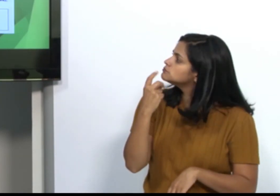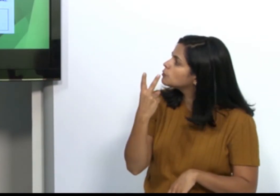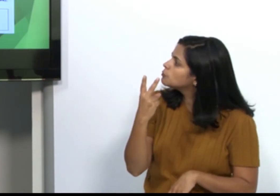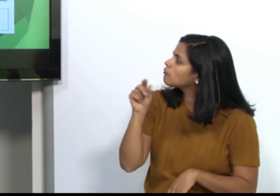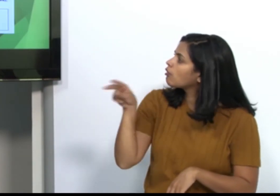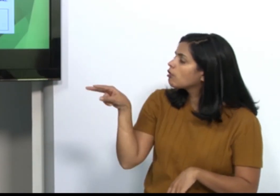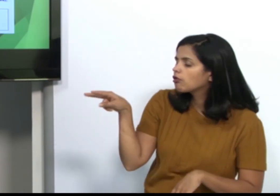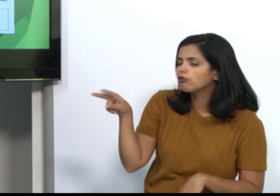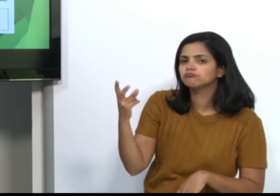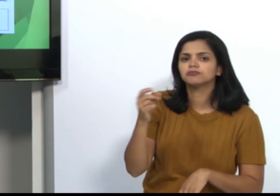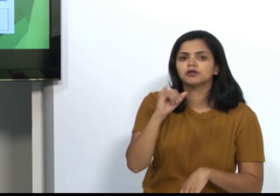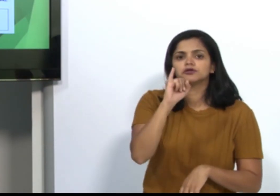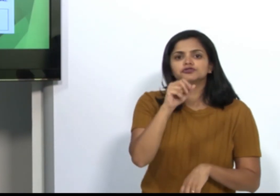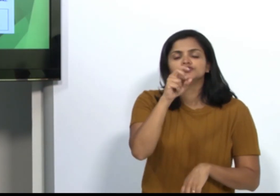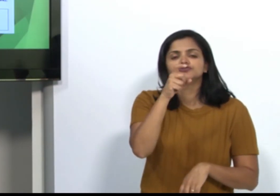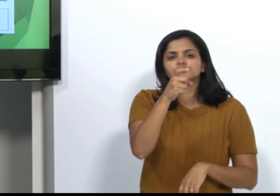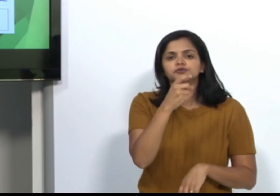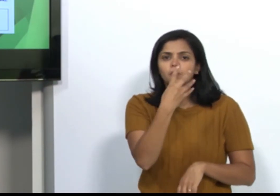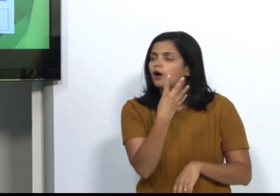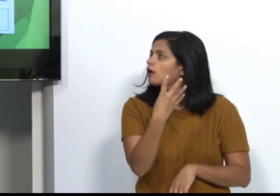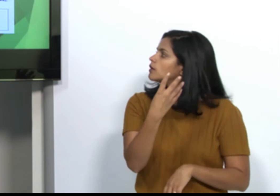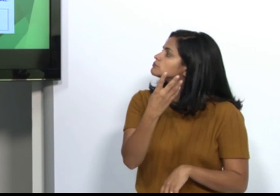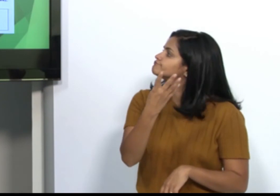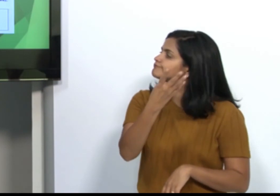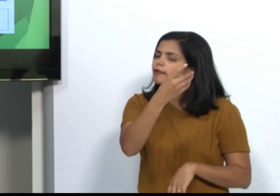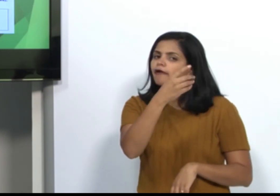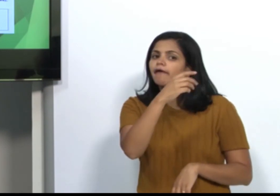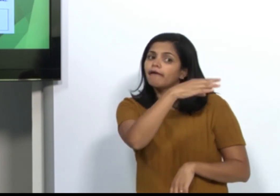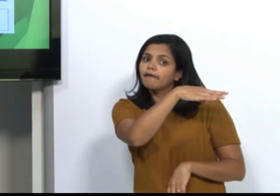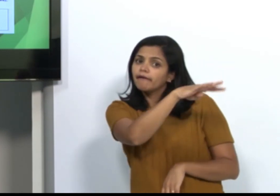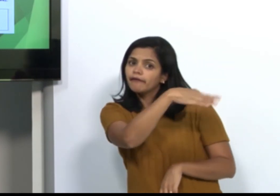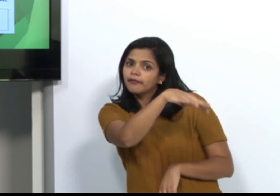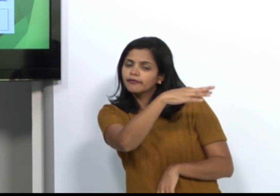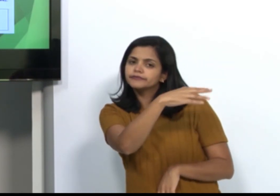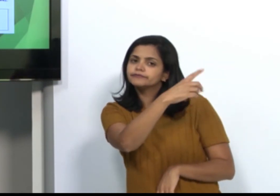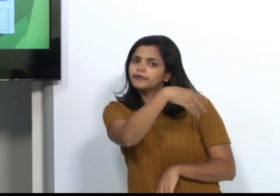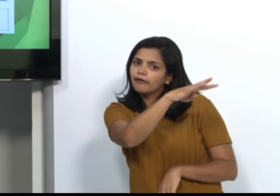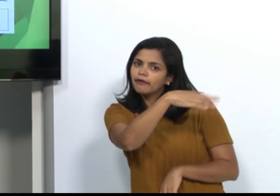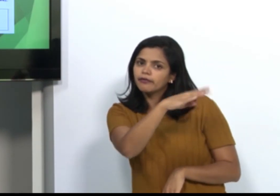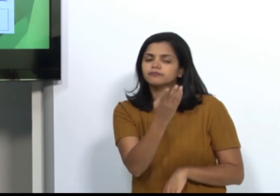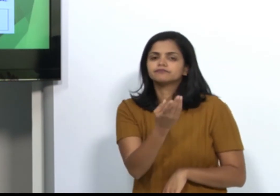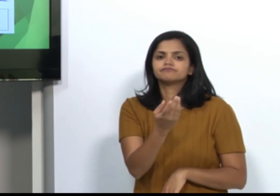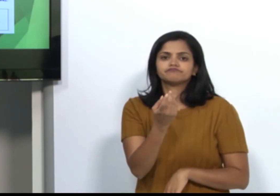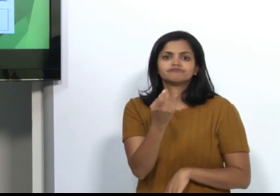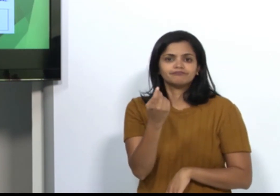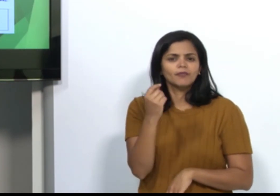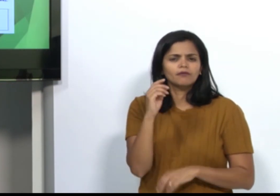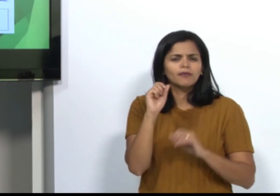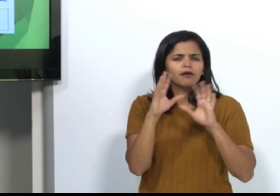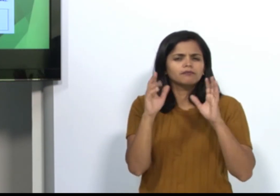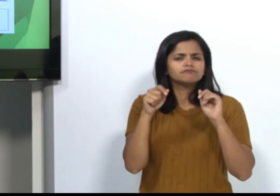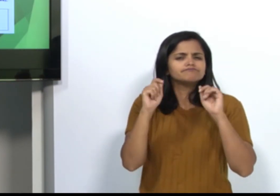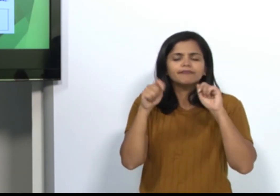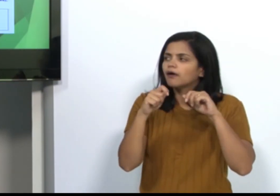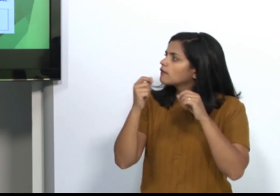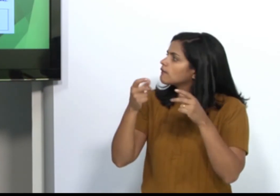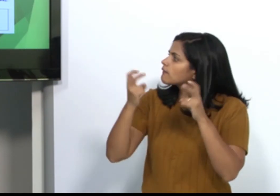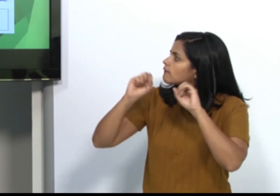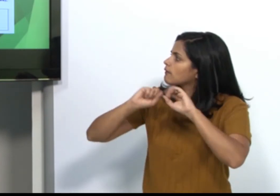IX2, vocês dois, IX4, eles, Perceba que fica bem